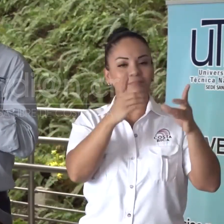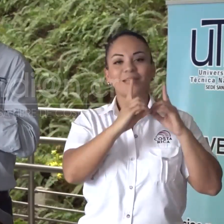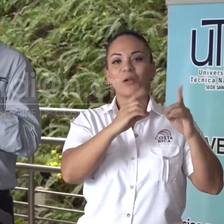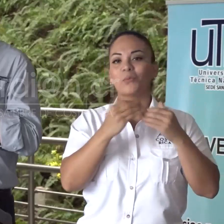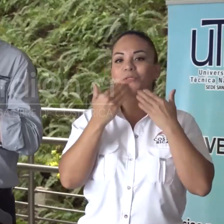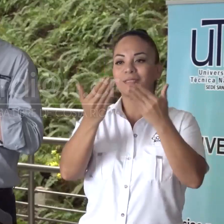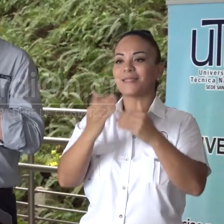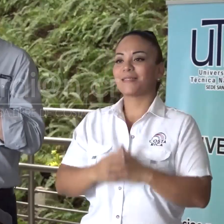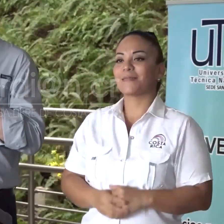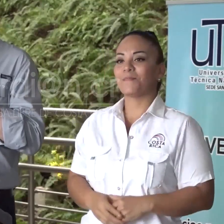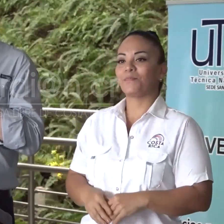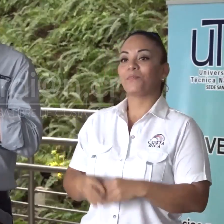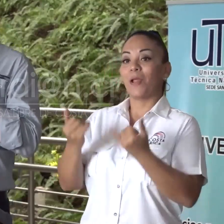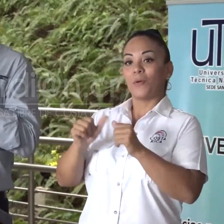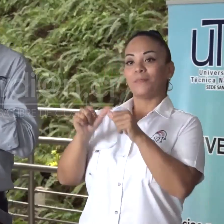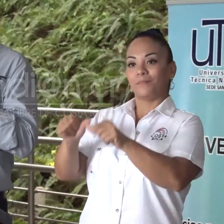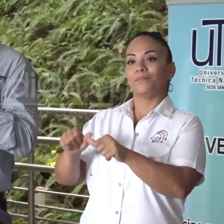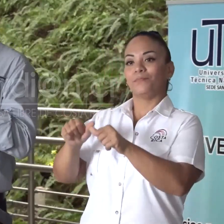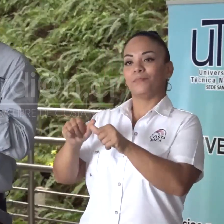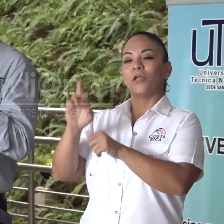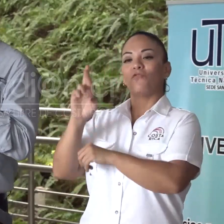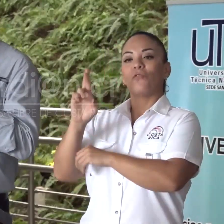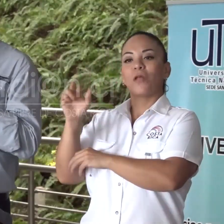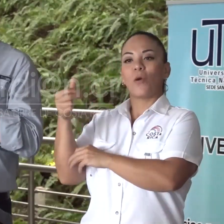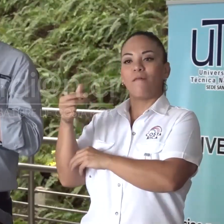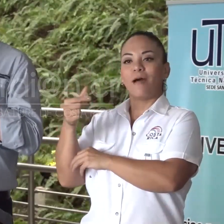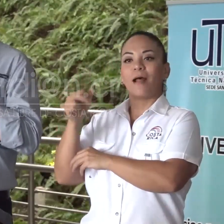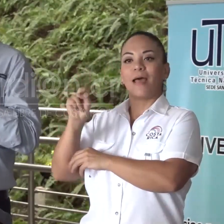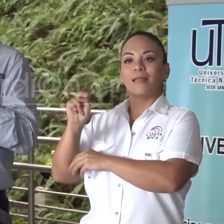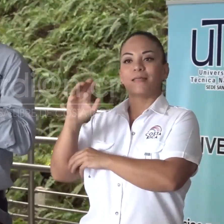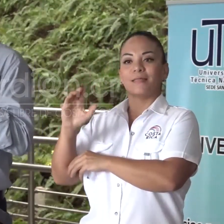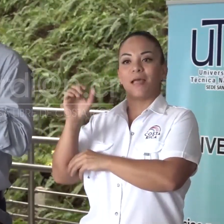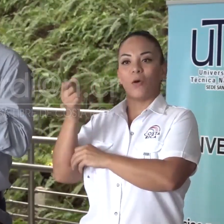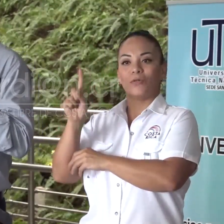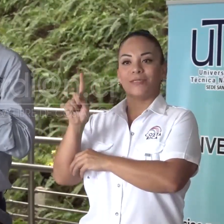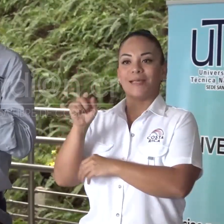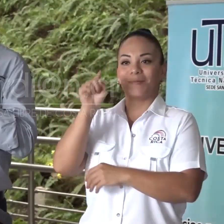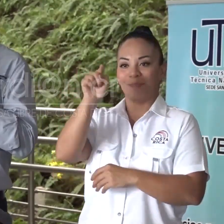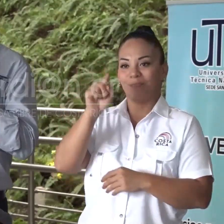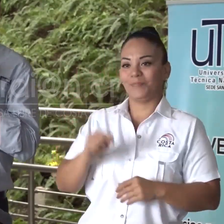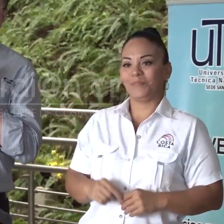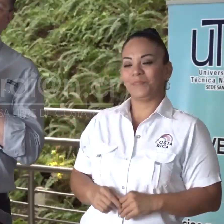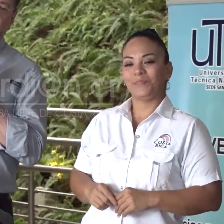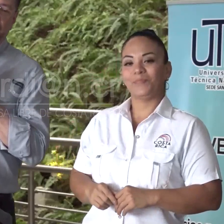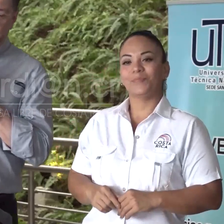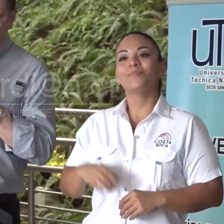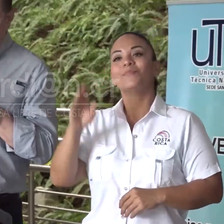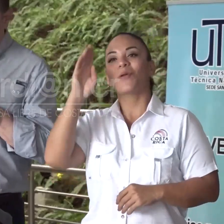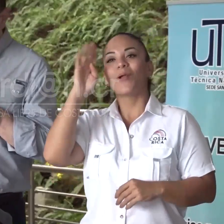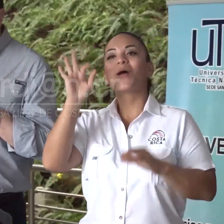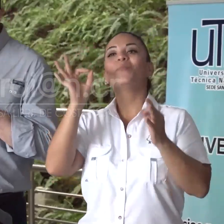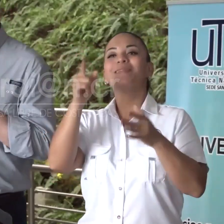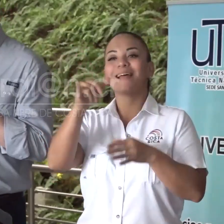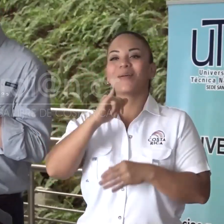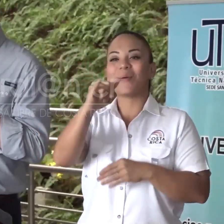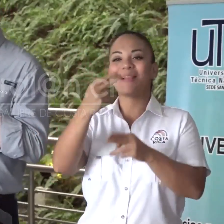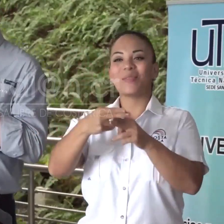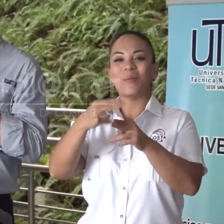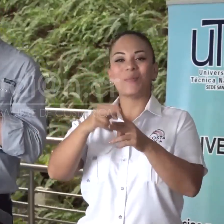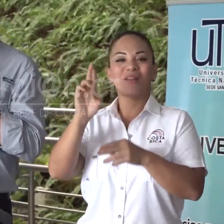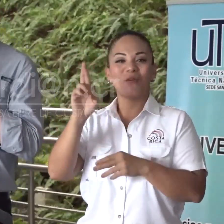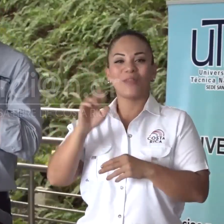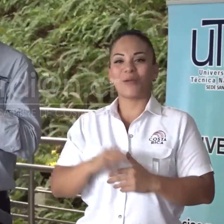gracias. Continuamos con Rodrigo Guevara de NS11. Don Rodrigo, acá. ¿Cómo le va, don Tocayo? Pura